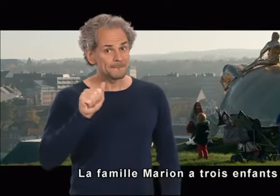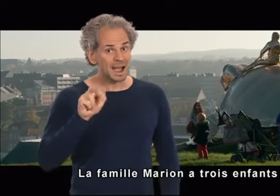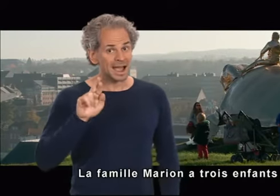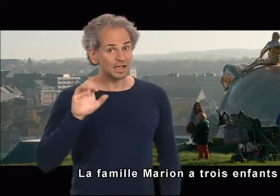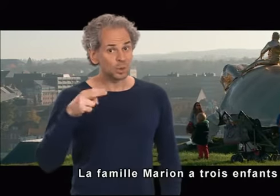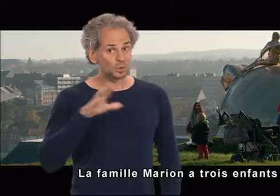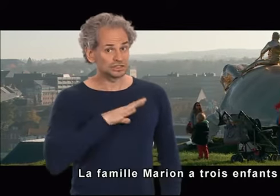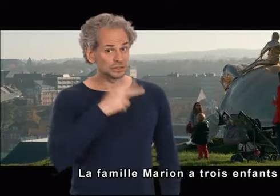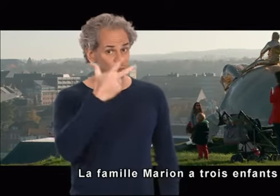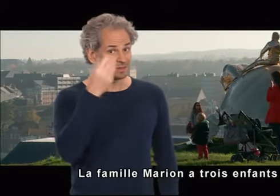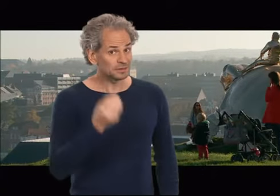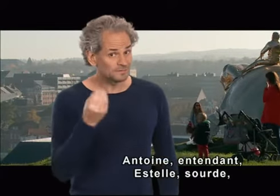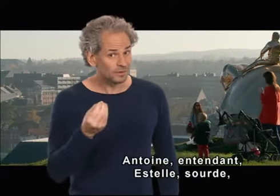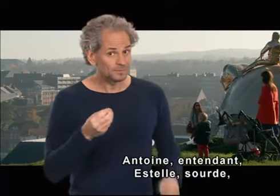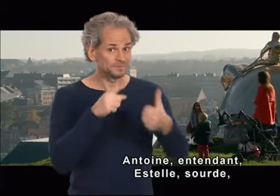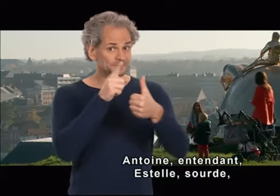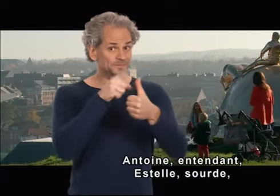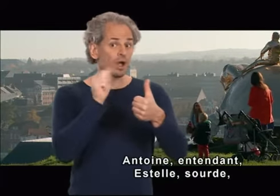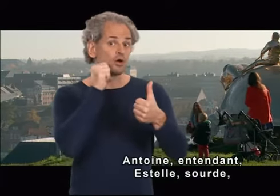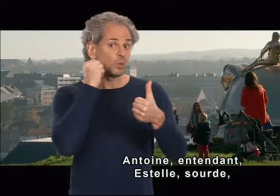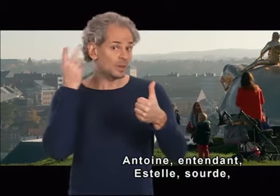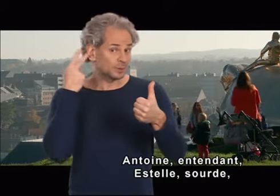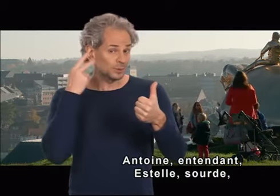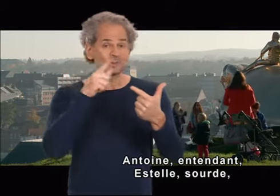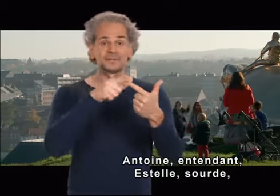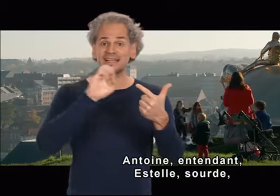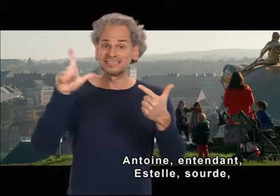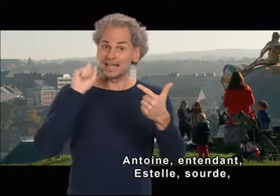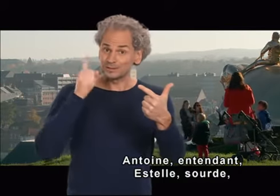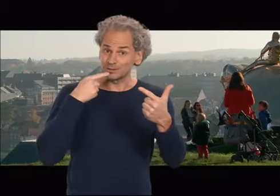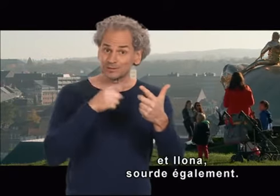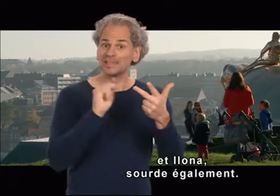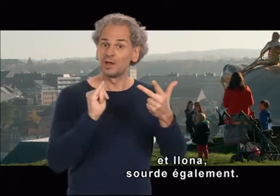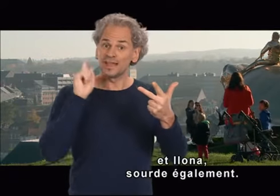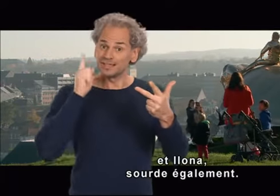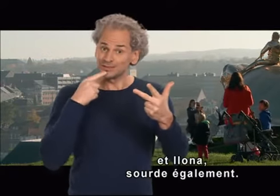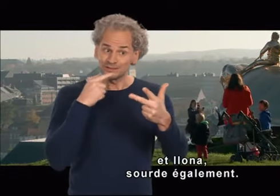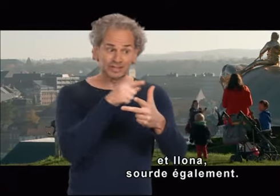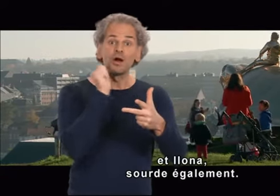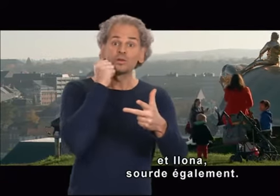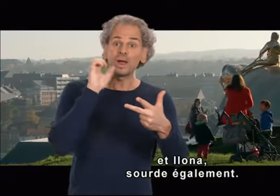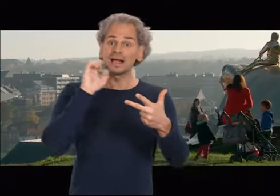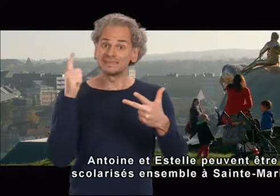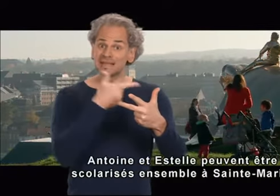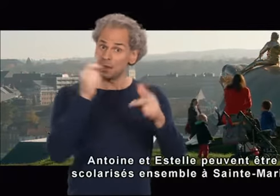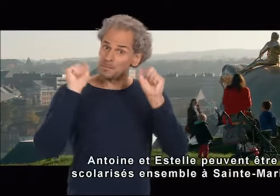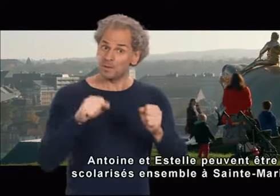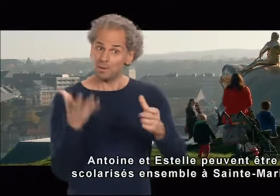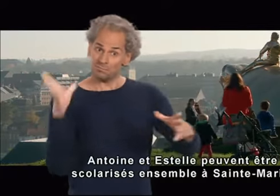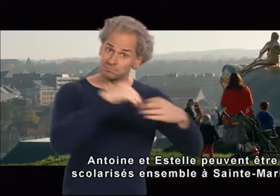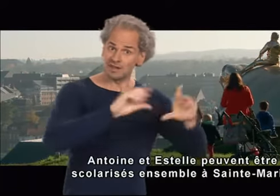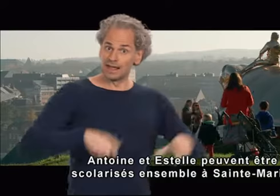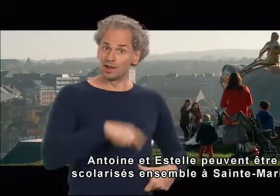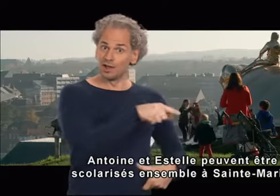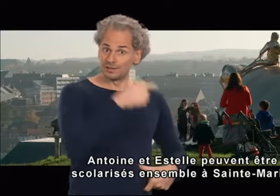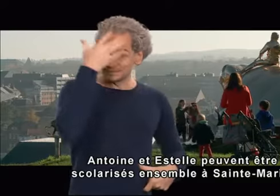La famille Marion a 3 enfants. Antoine, entendant, Estelle, sourde, et Ilona, sourde également. Antoine et Estelle